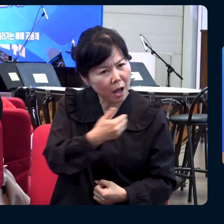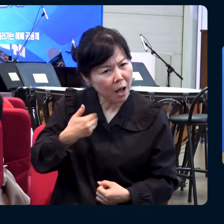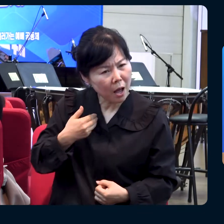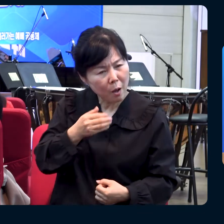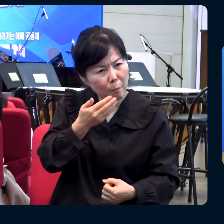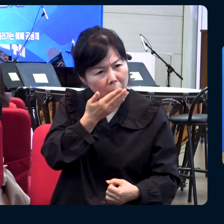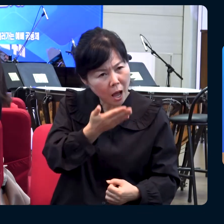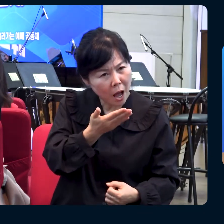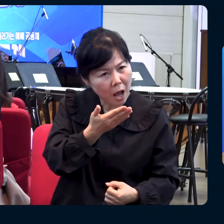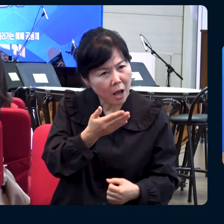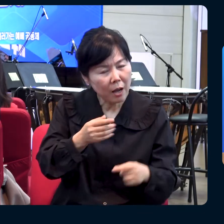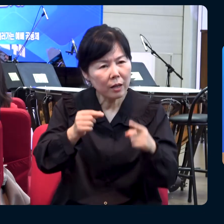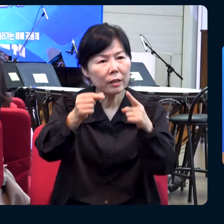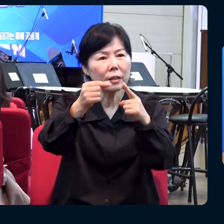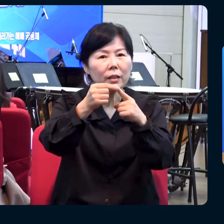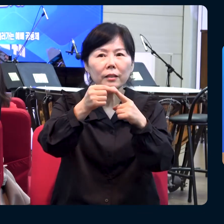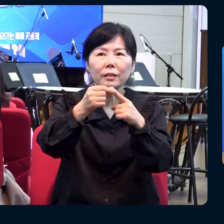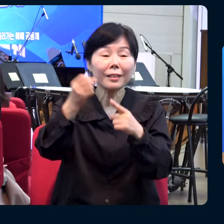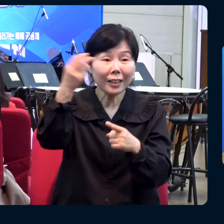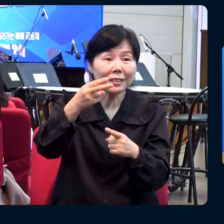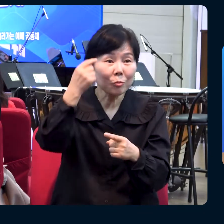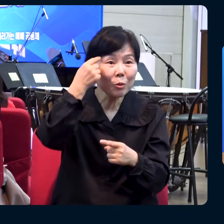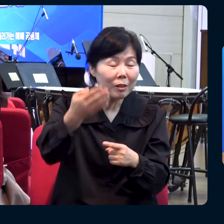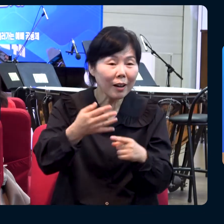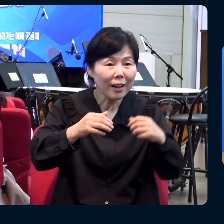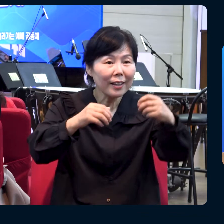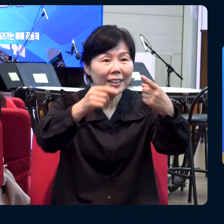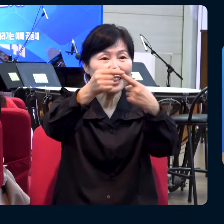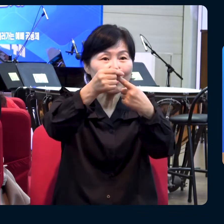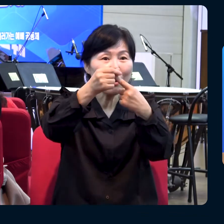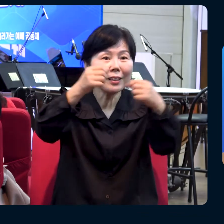다시 죄송하지만 아까 1번 싸운다 한 판 붙는다 손 들어봐요.